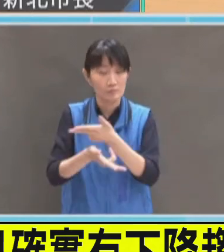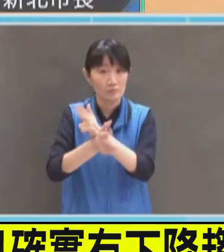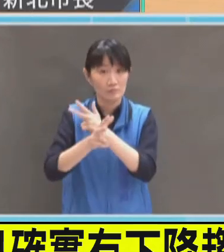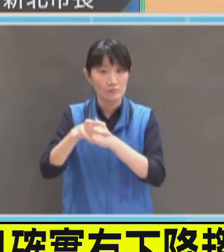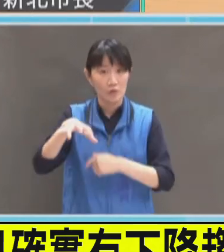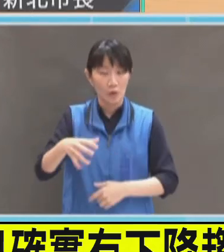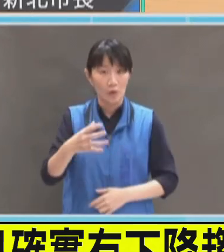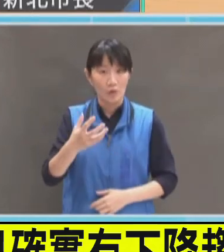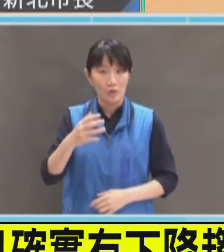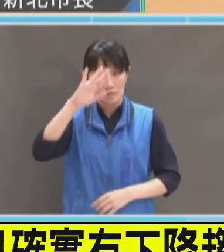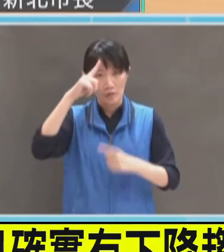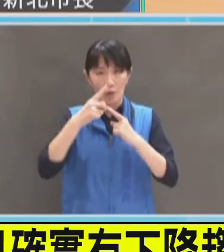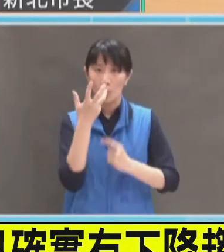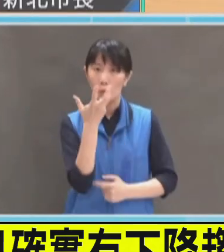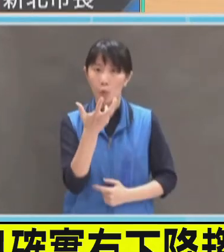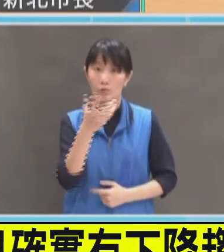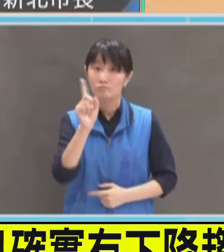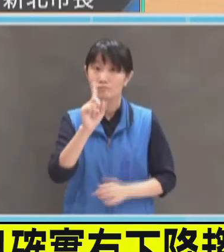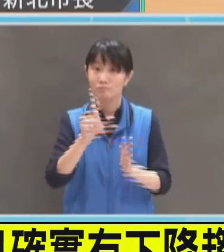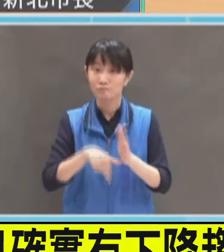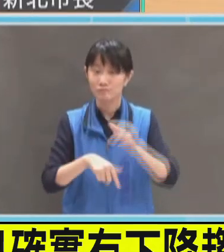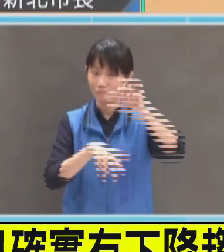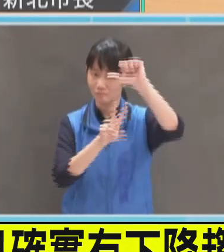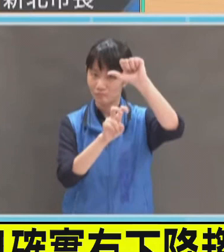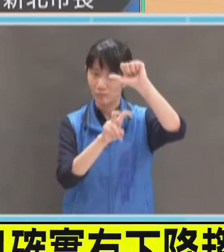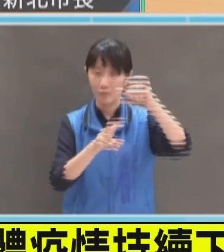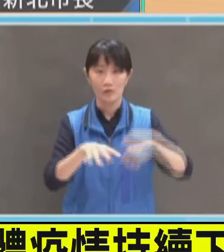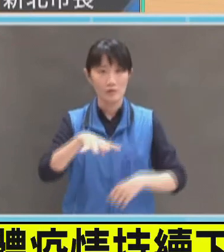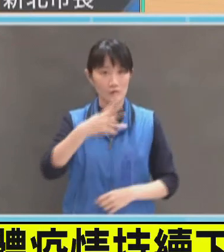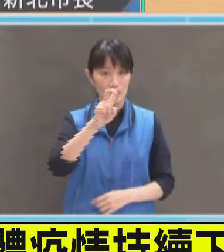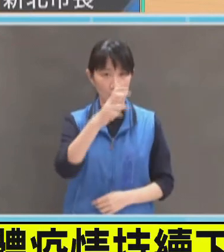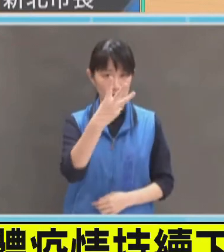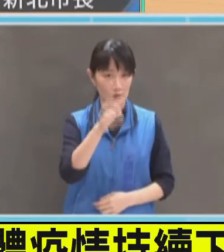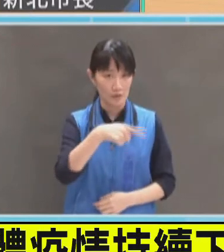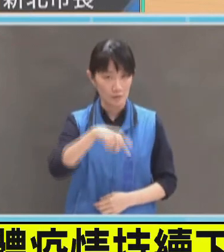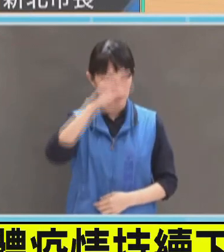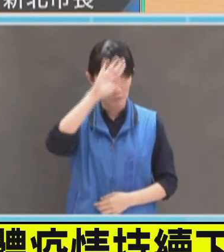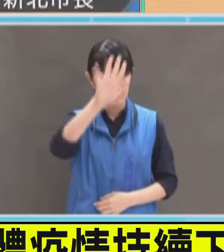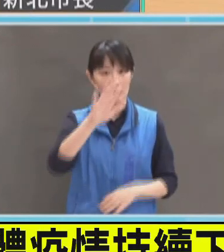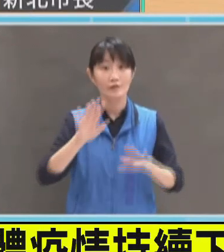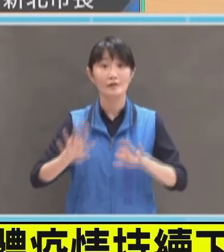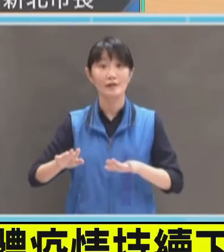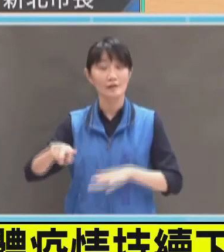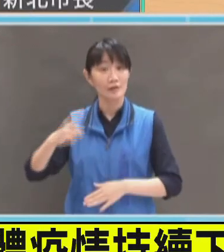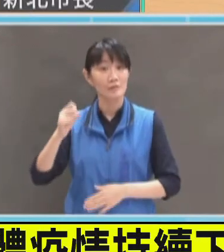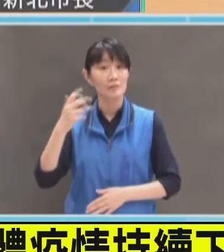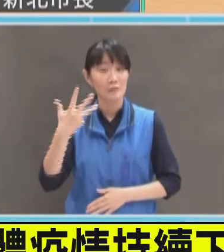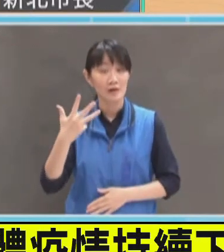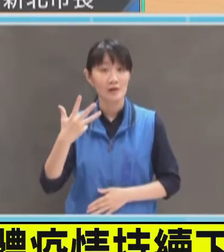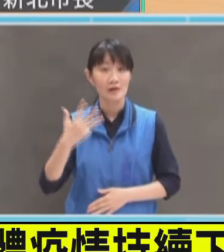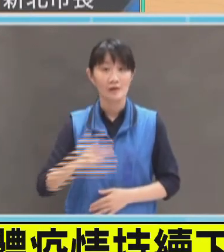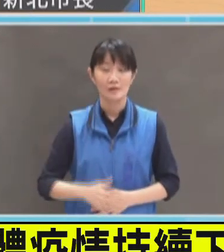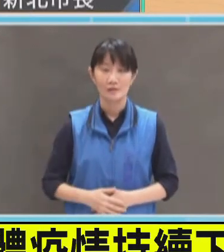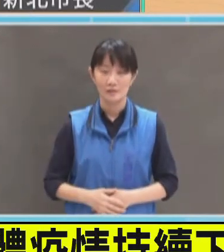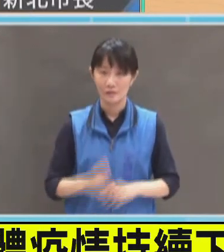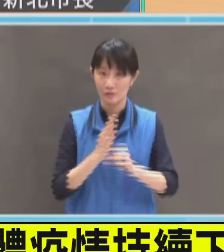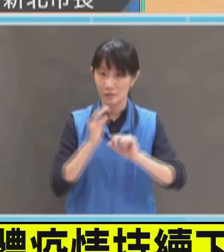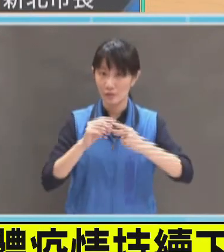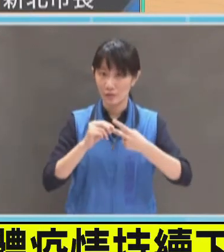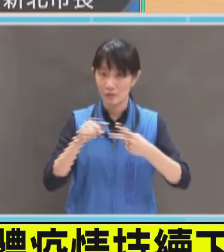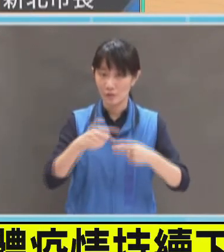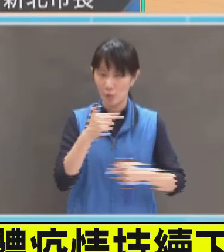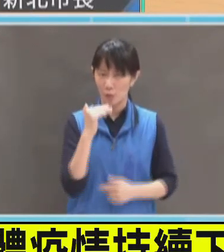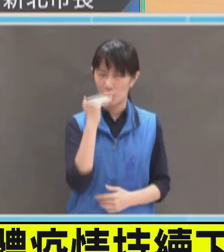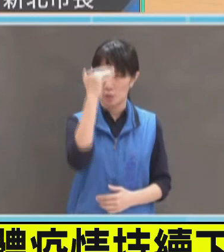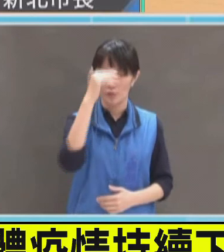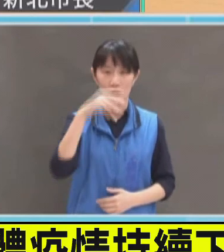高峰都在五月二十二号四百二十三，目前是一百零八。那中和最高